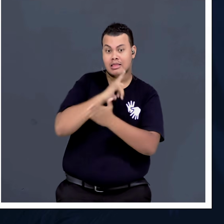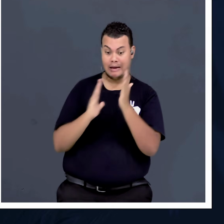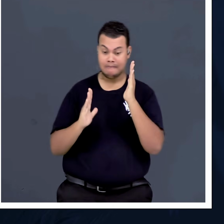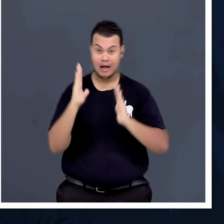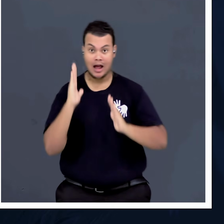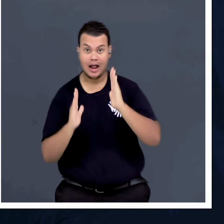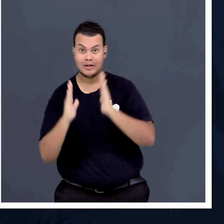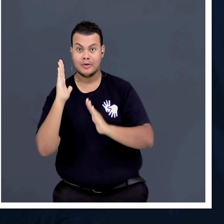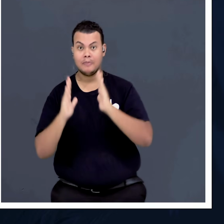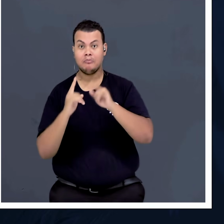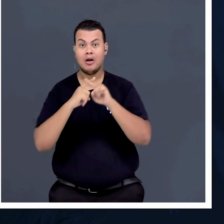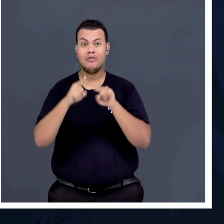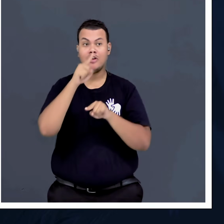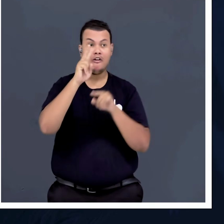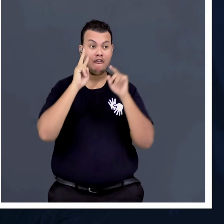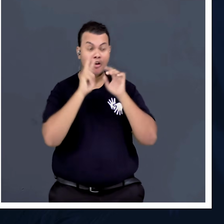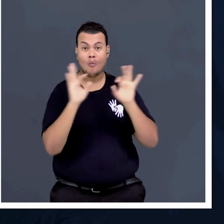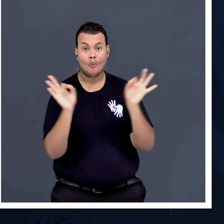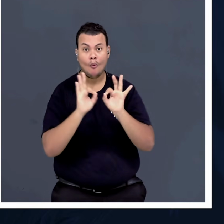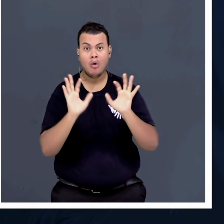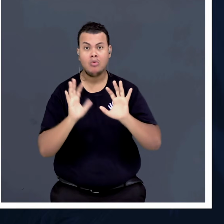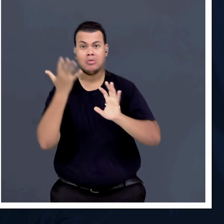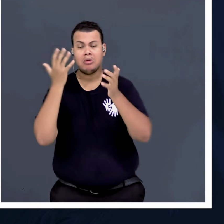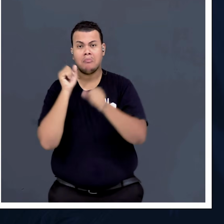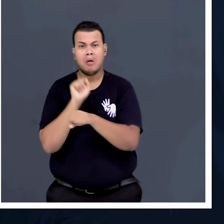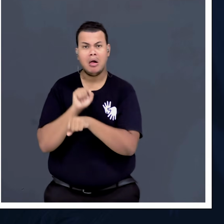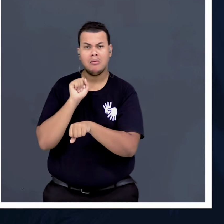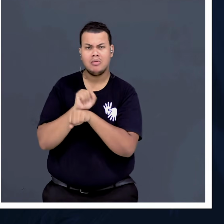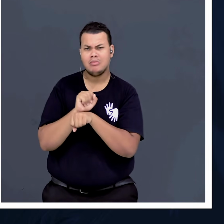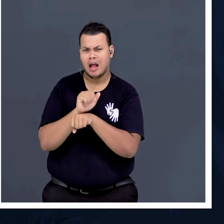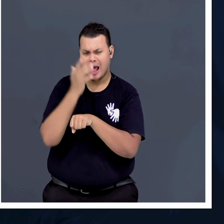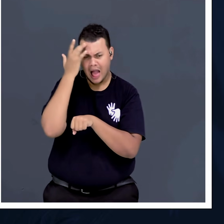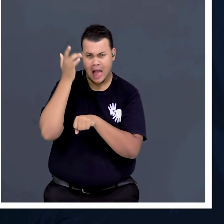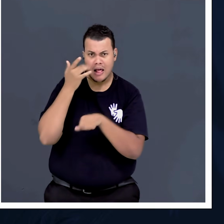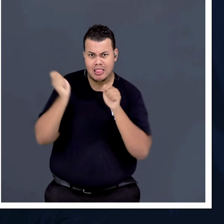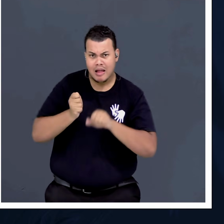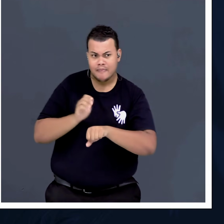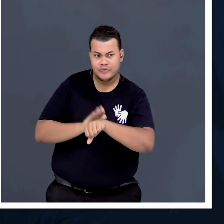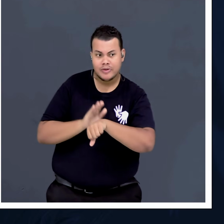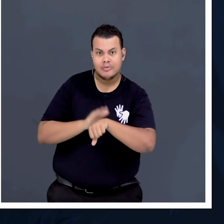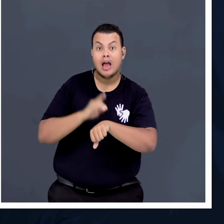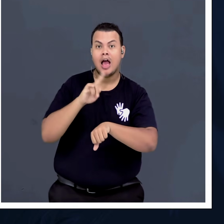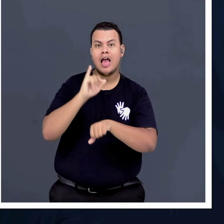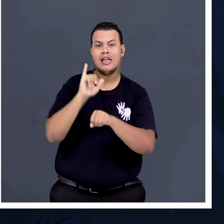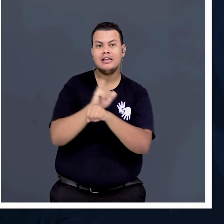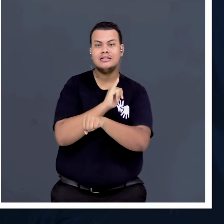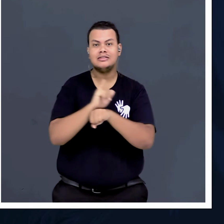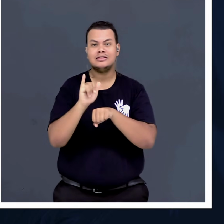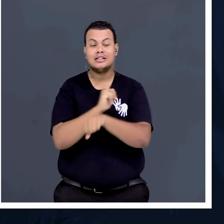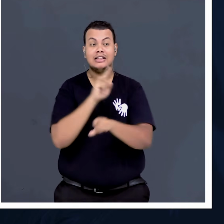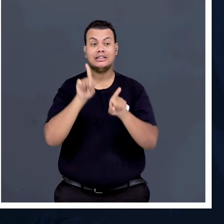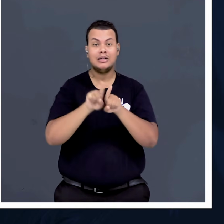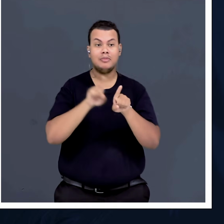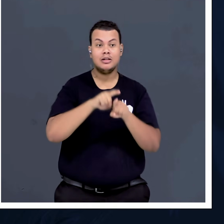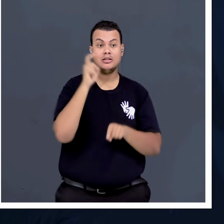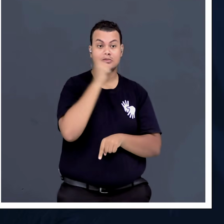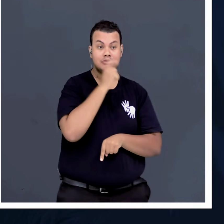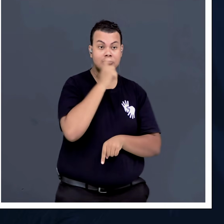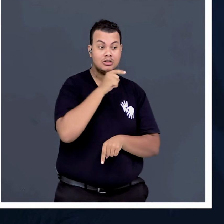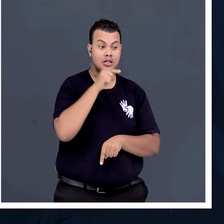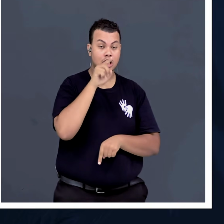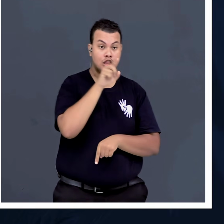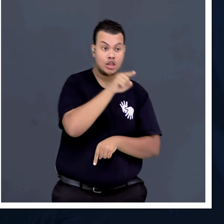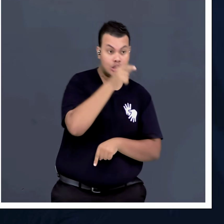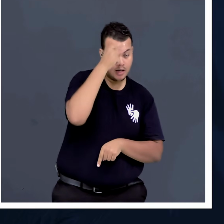prazo e você ainda não está vendo nada acontecer. Vai dar tempo. São estratégias e mentiras que ele